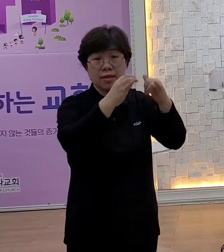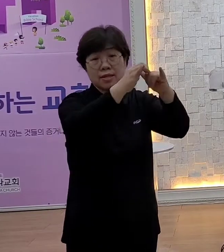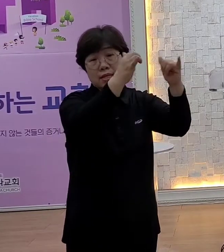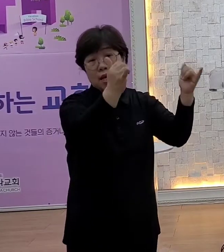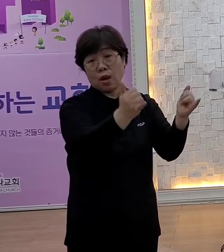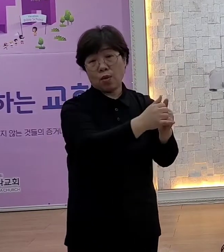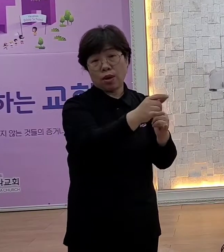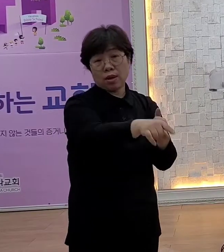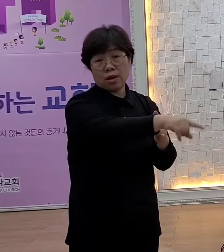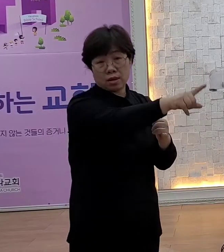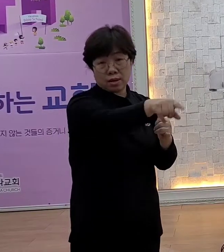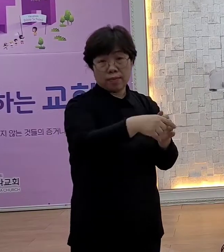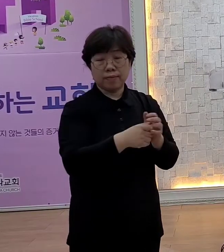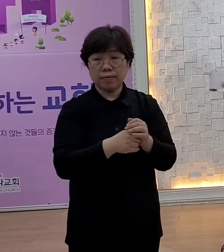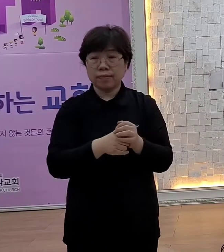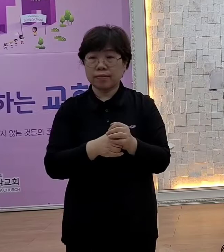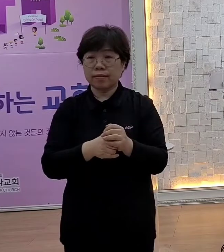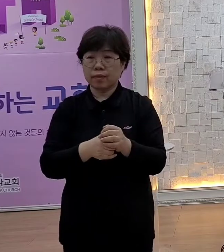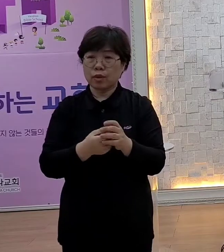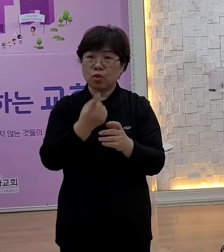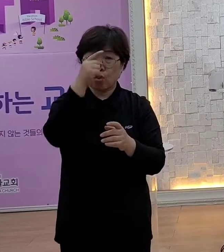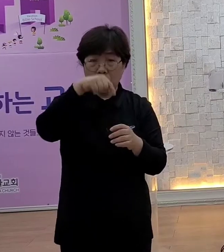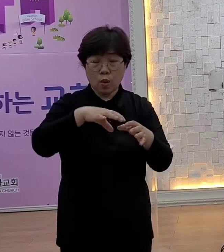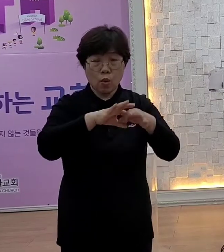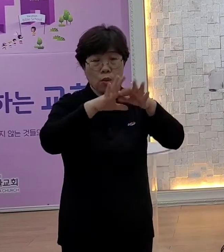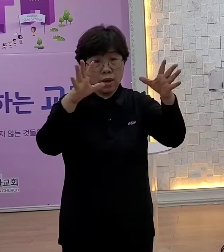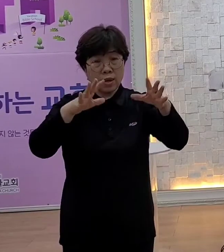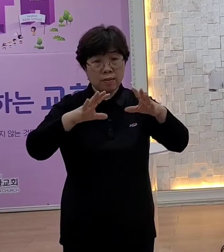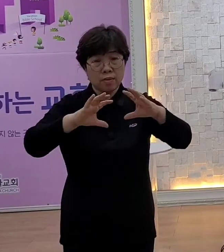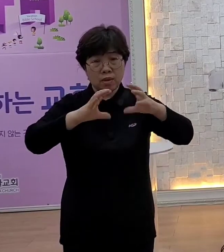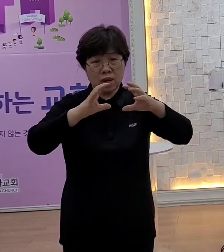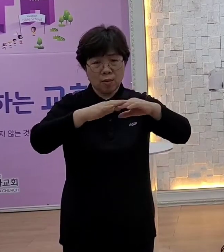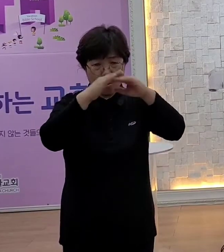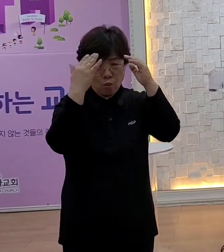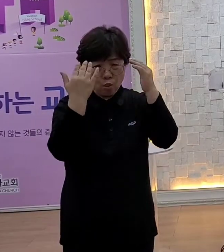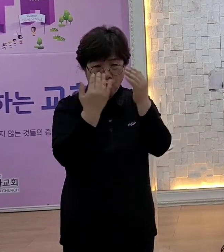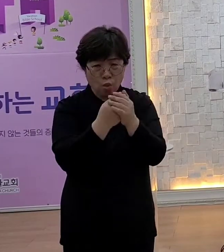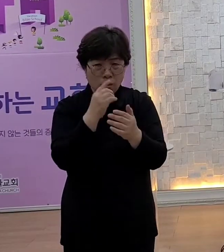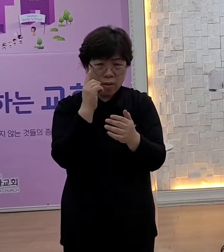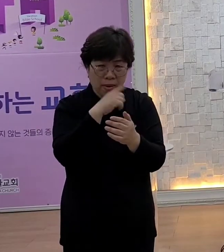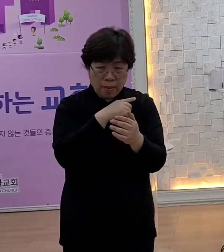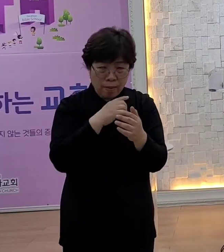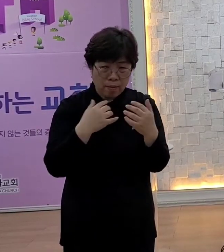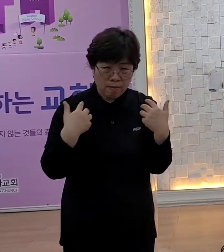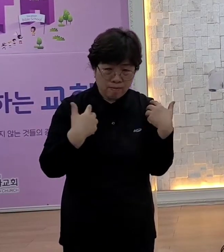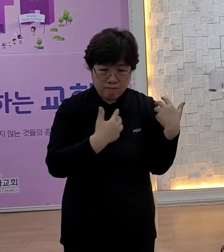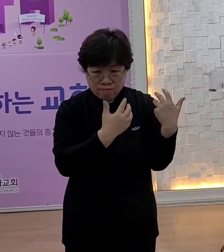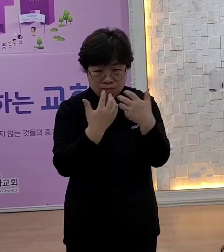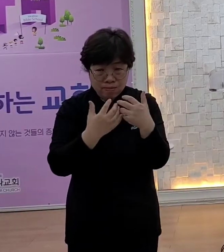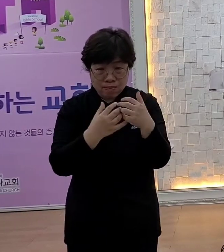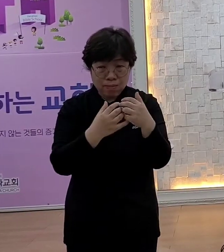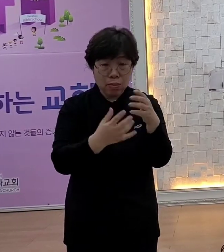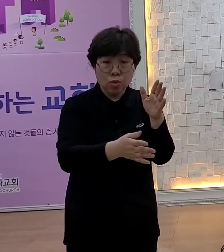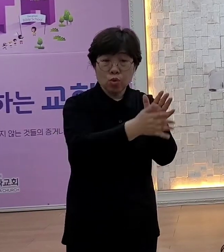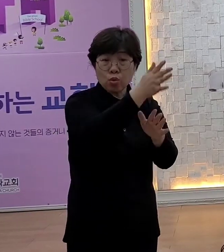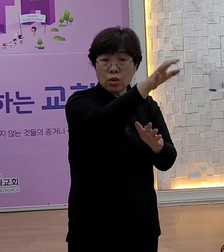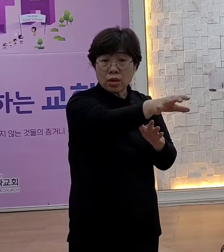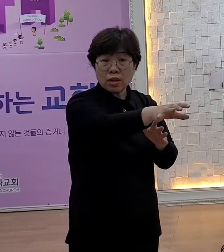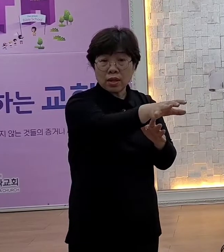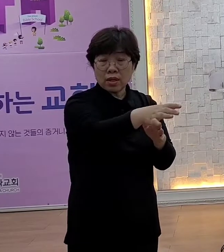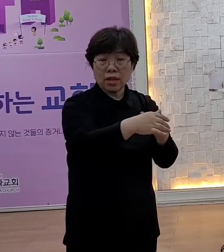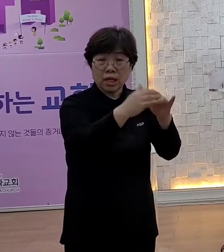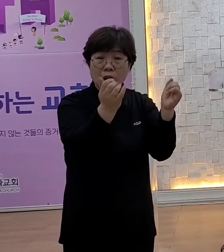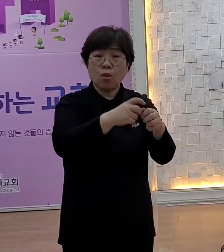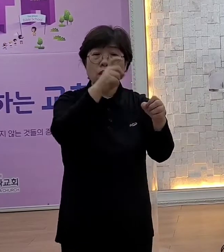그러니까 높고 낮은 자를 막론하고 나라 전체가 이런 악에 휩싸여 있었다는 이런 사회적 문제에